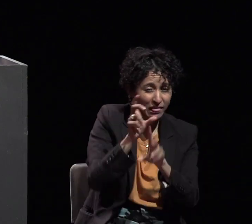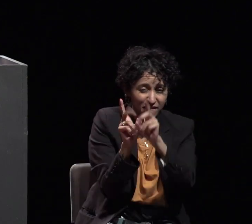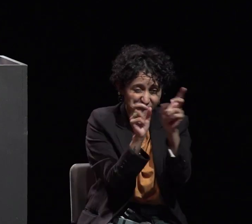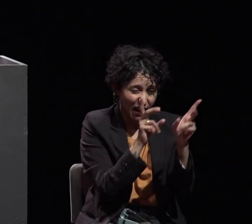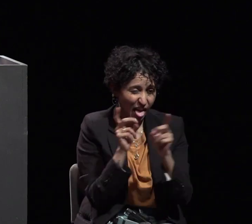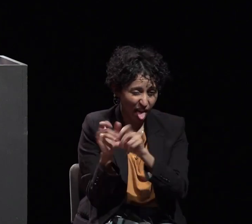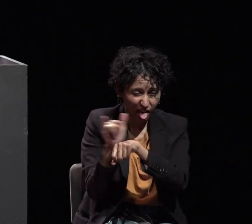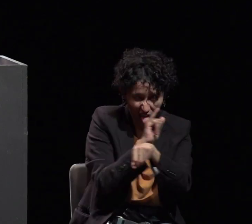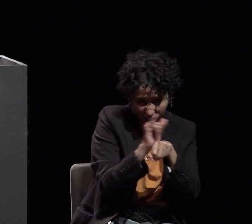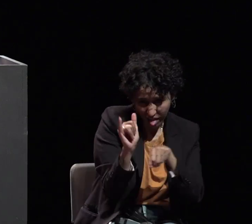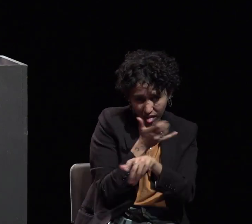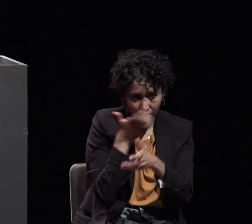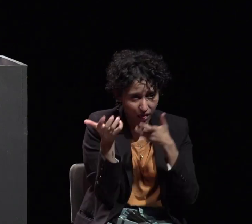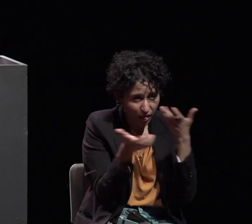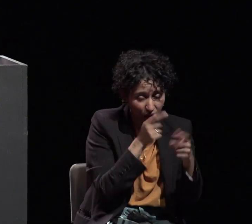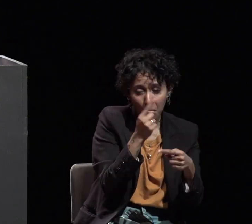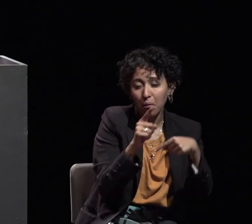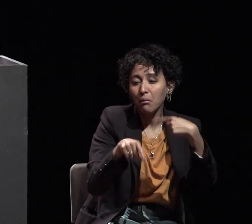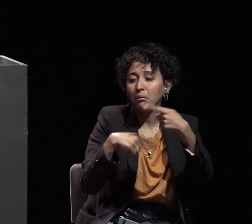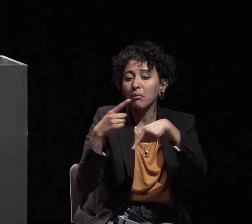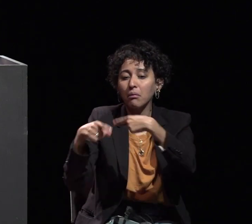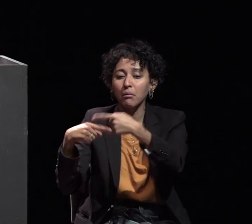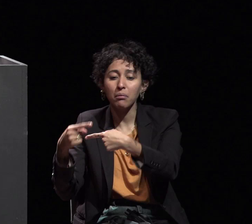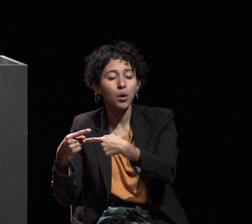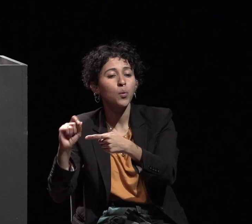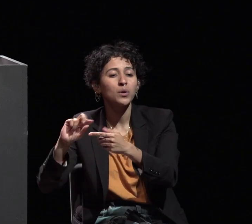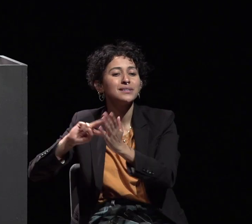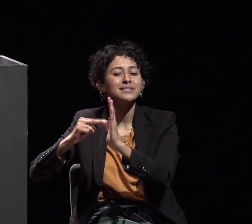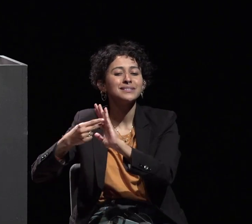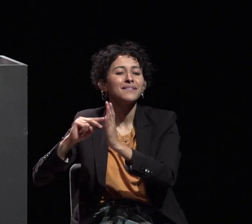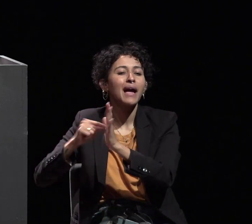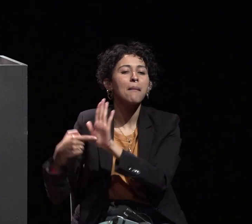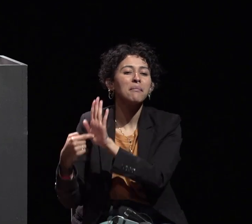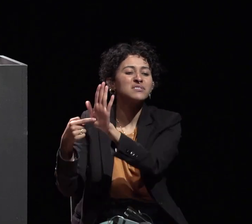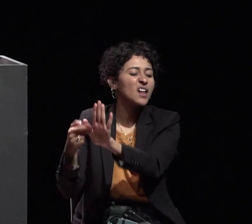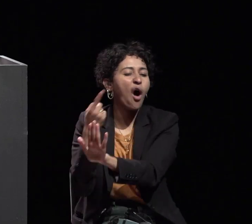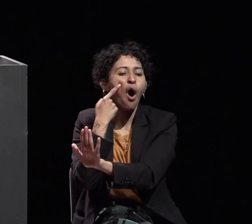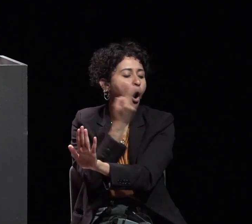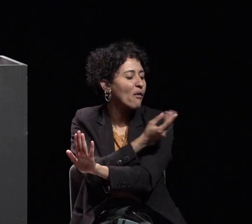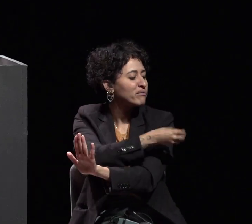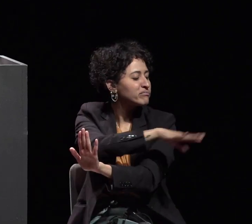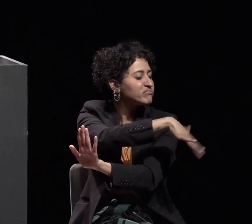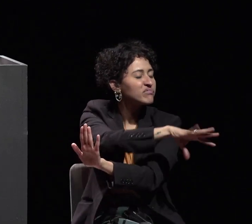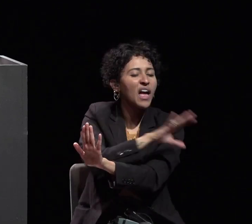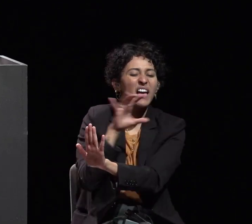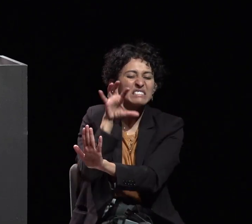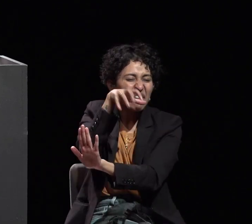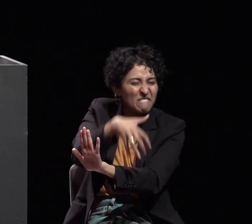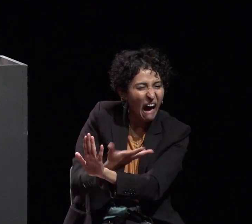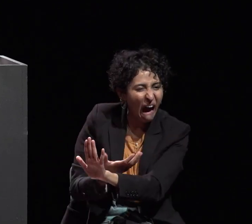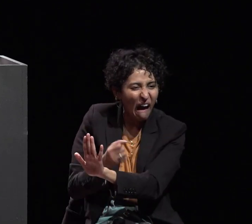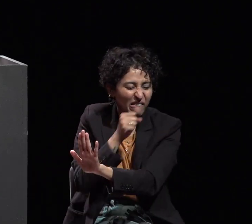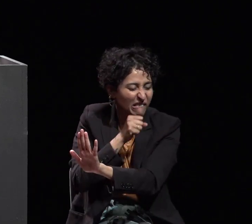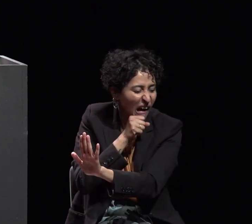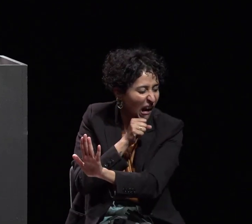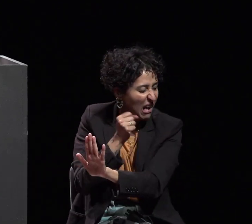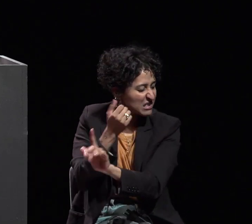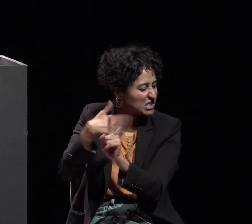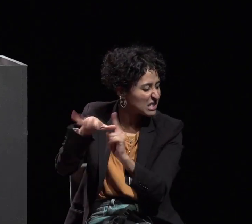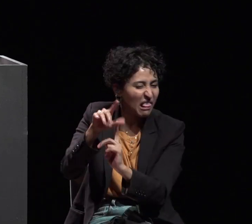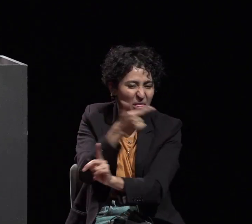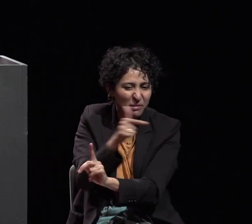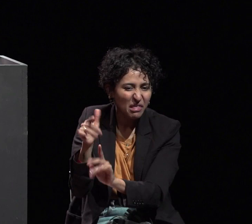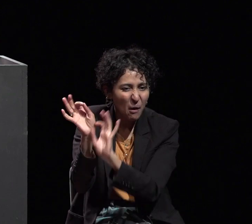partes de corpos de inimigos mortos há tempos. Os Shuar da década de 1990, argumenta Rubinstein, não são mais, entretanto,